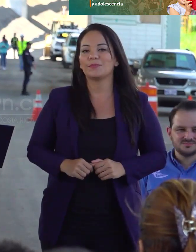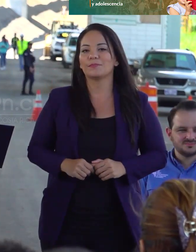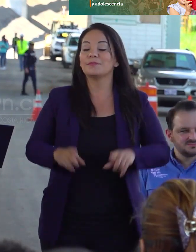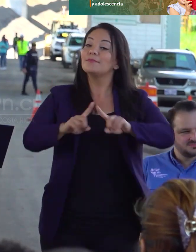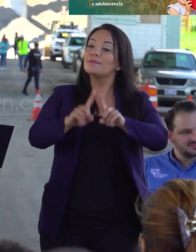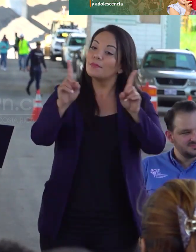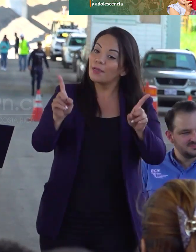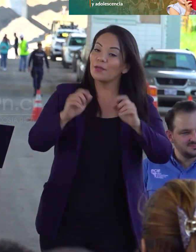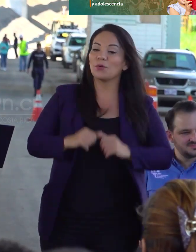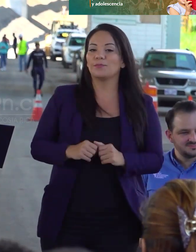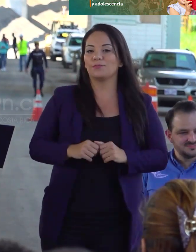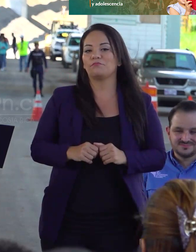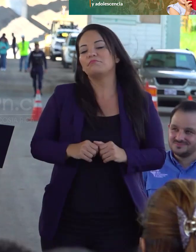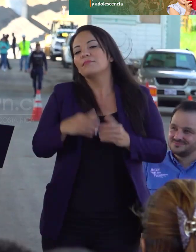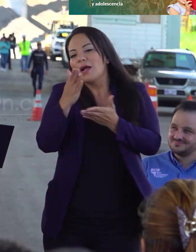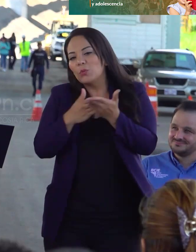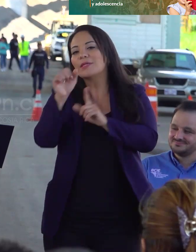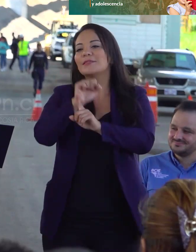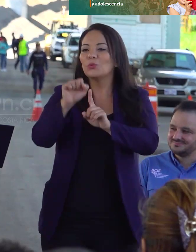Pero hubo unos casos